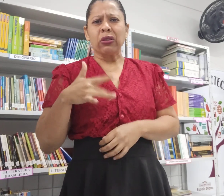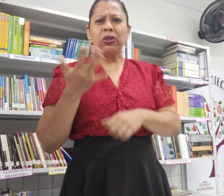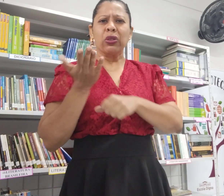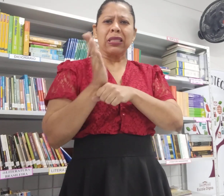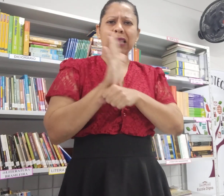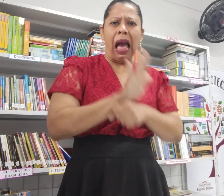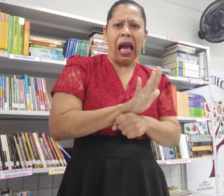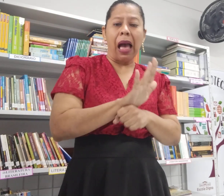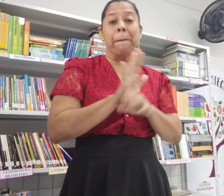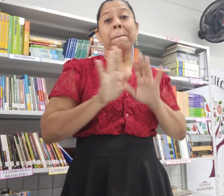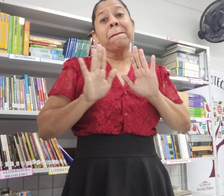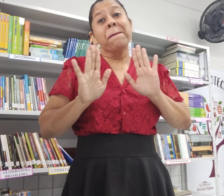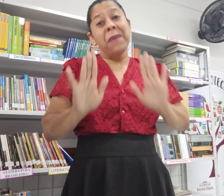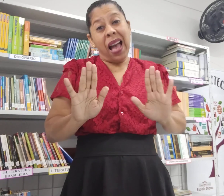os surdos.